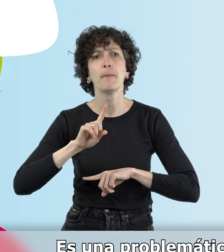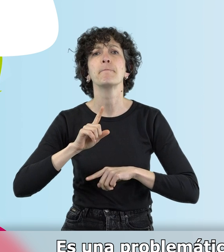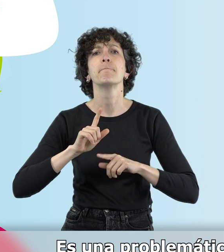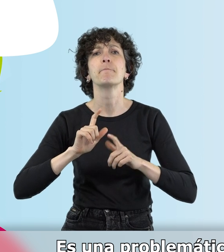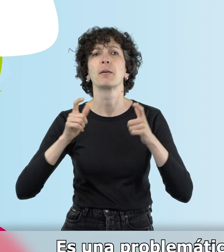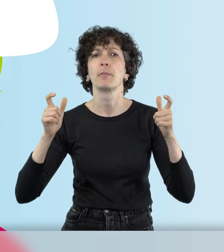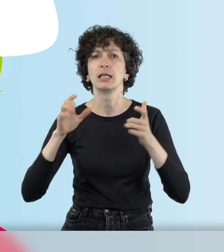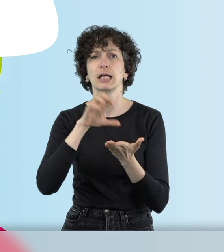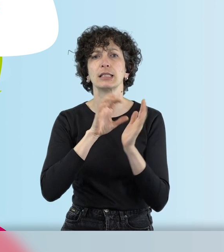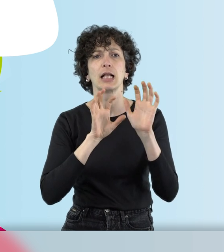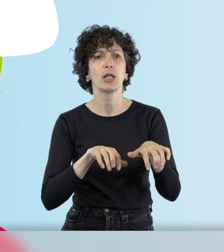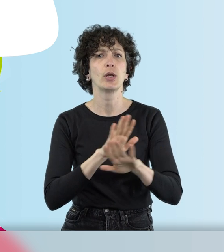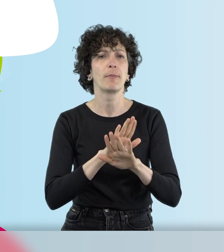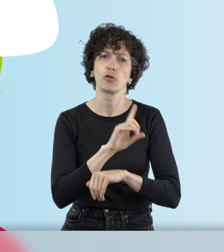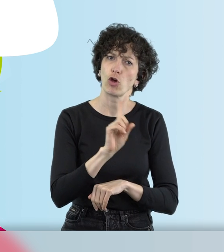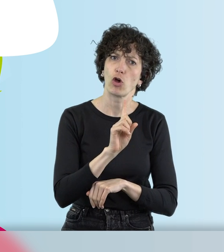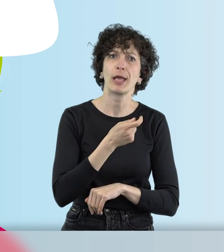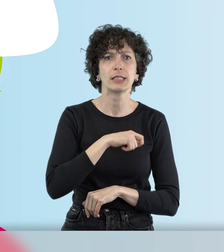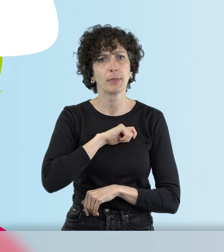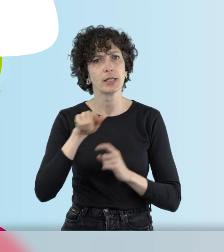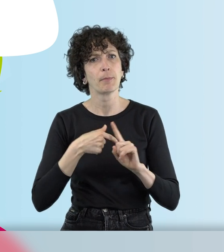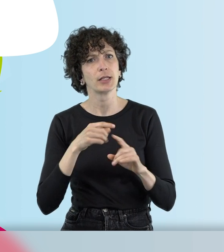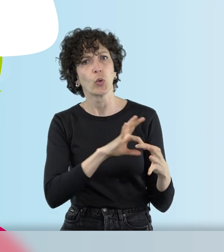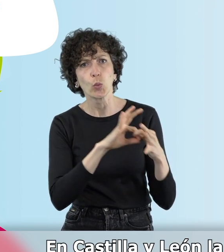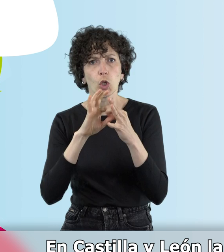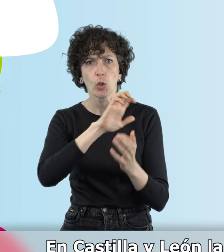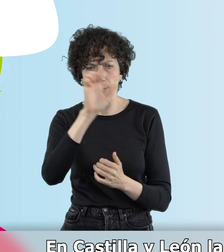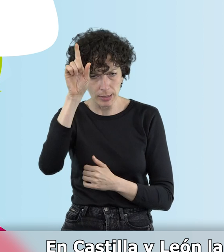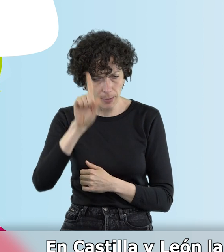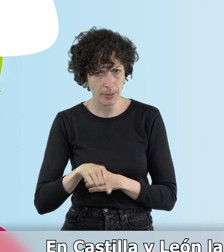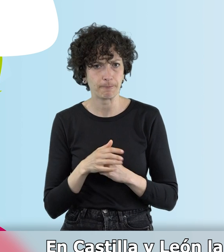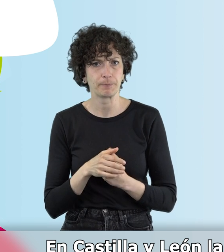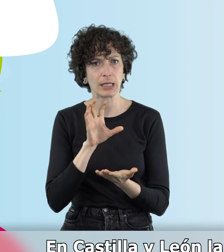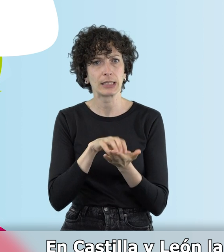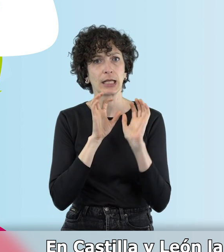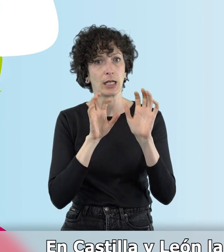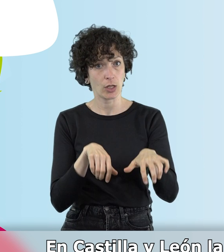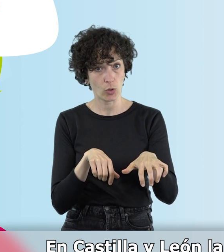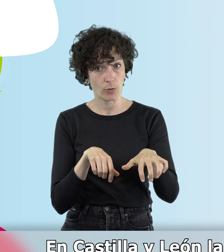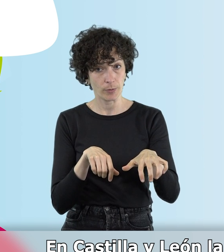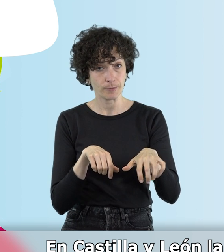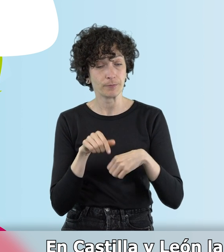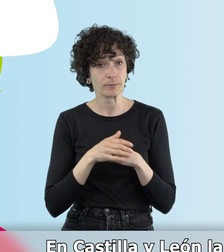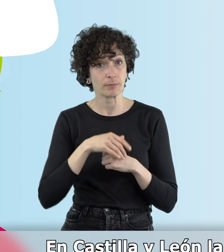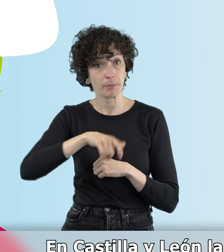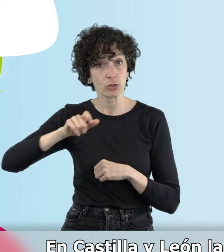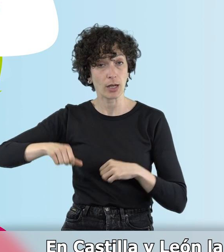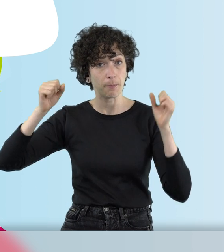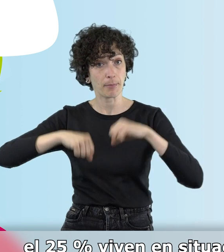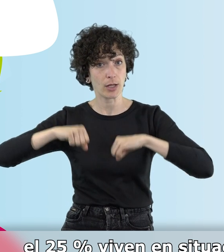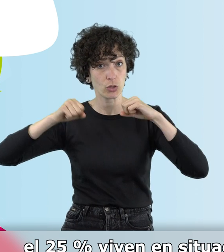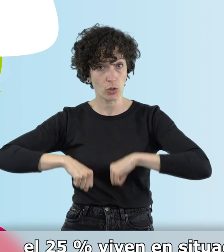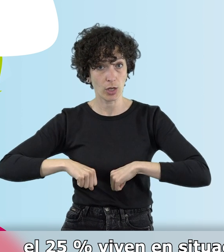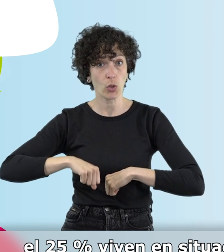va en aumento no solo en Castilla y León, sino en España y en la Unión Europea. En Castilla y León, la cuarta parte de las